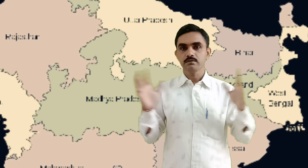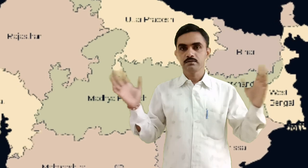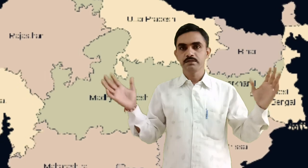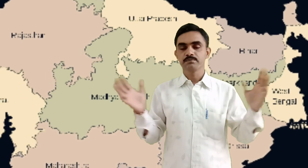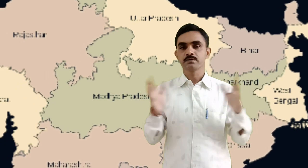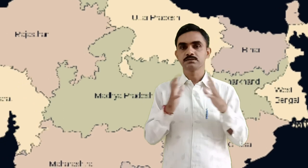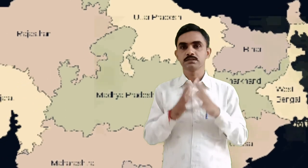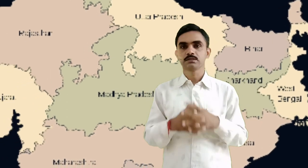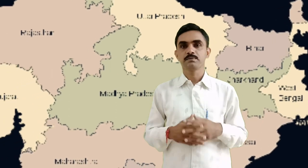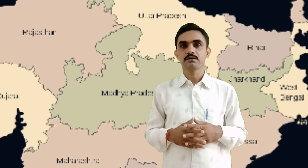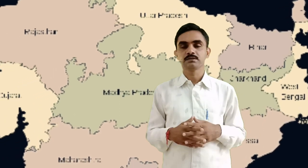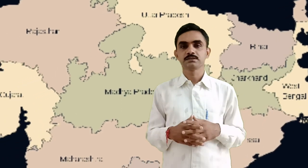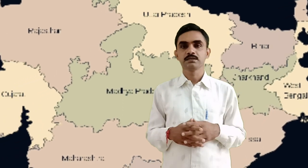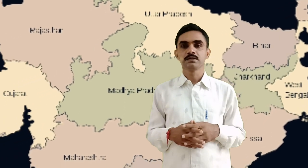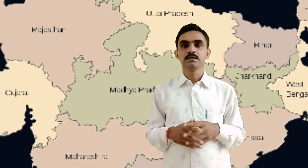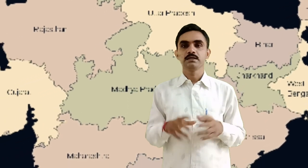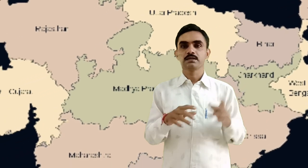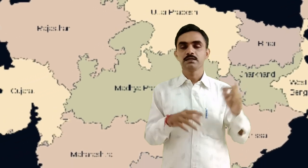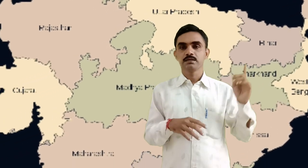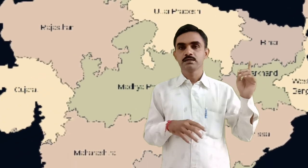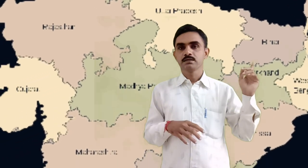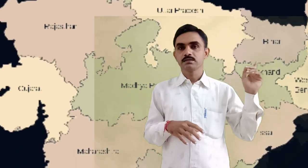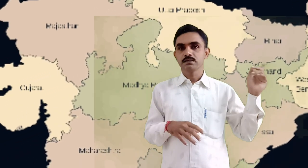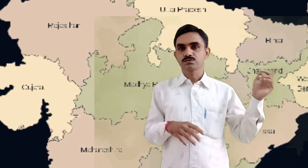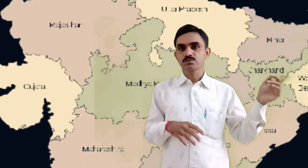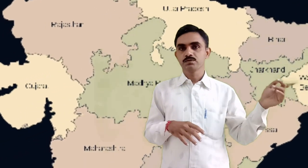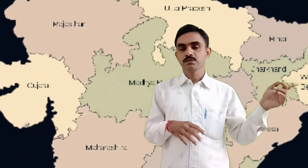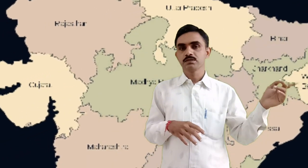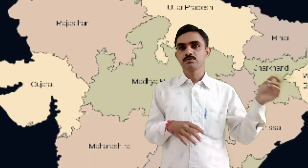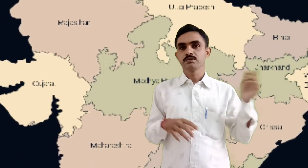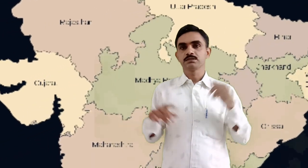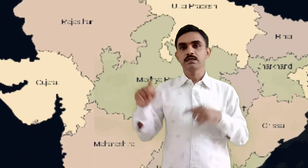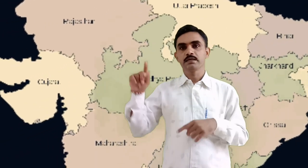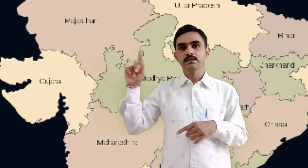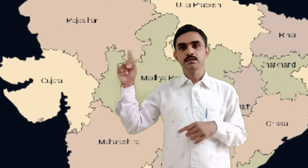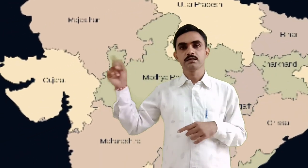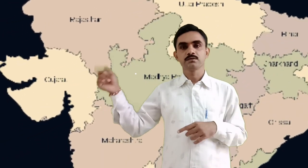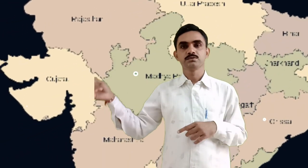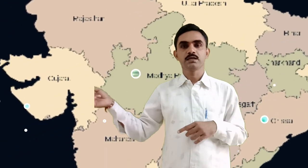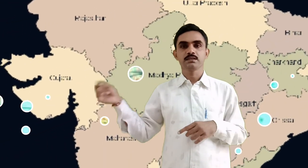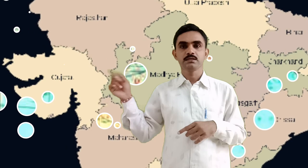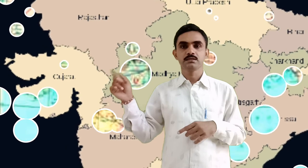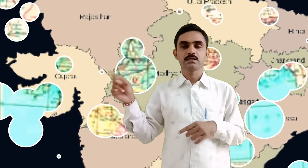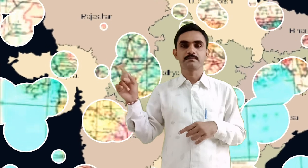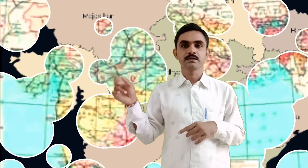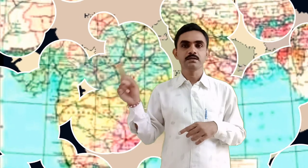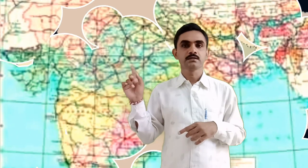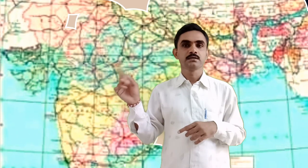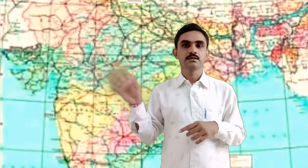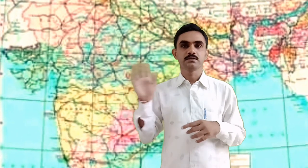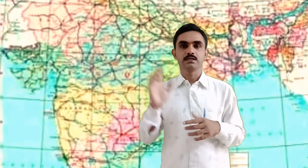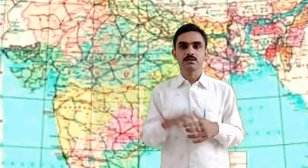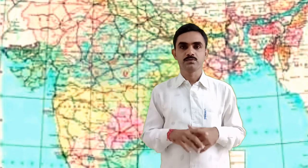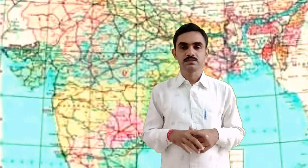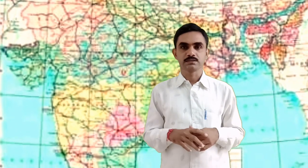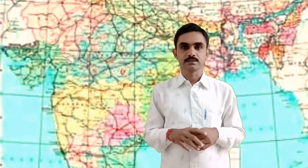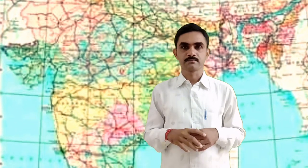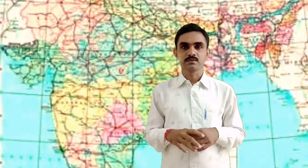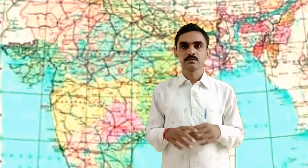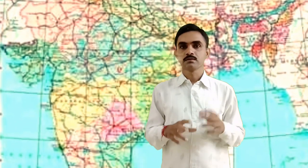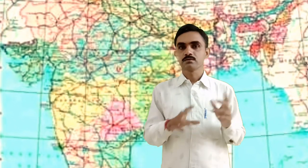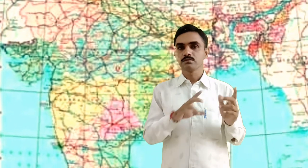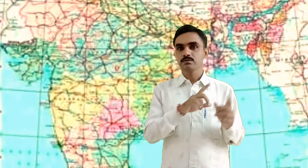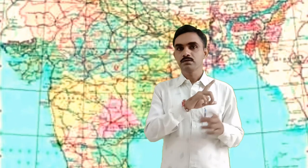એ ડિફરન્સ છે, તફાવત છે, એટલે ત્યાં સૂર્યોદય થયો હોય છે, અહીંયા ગુજરાતની અંદર આપણે અંધારું હોય